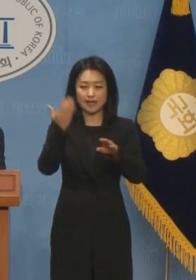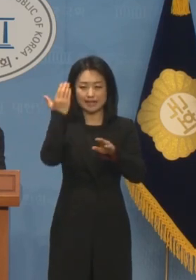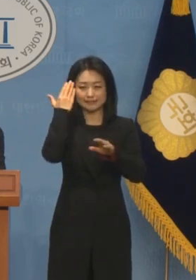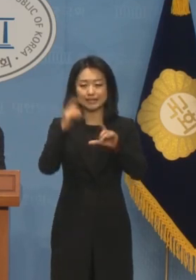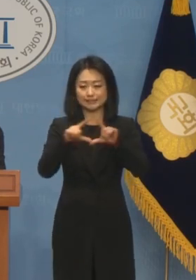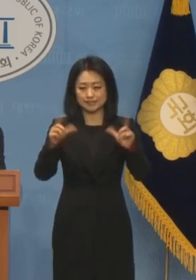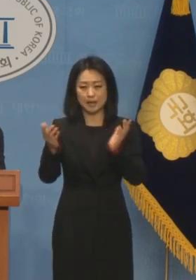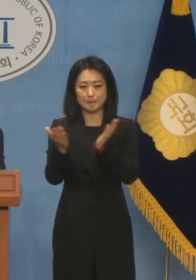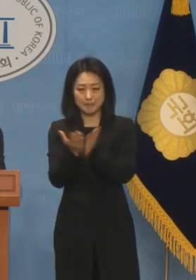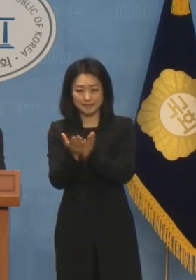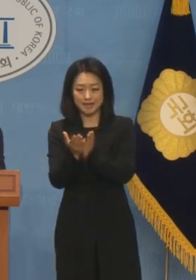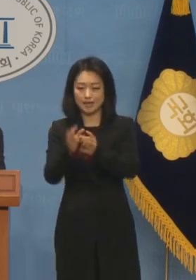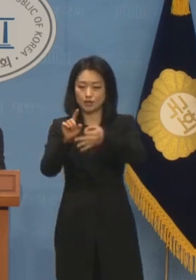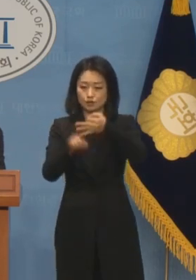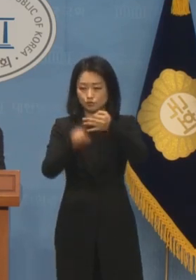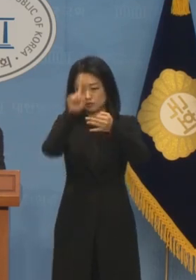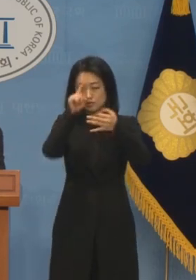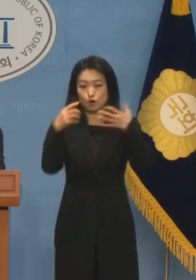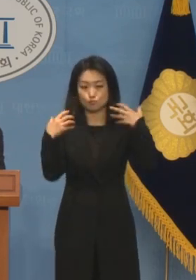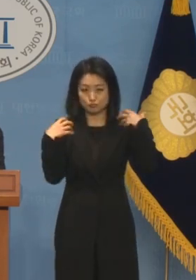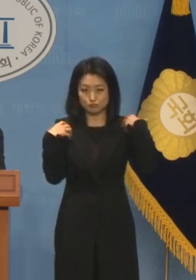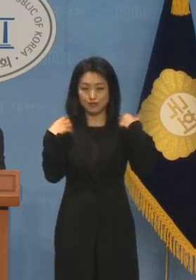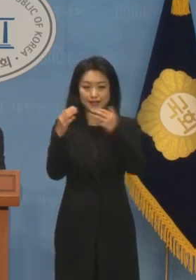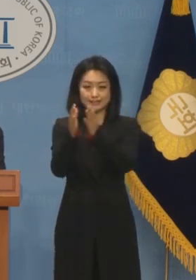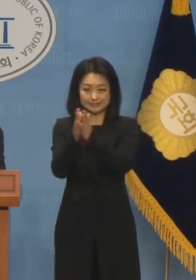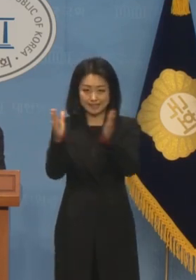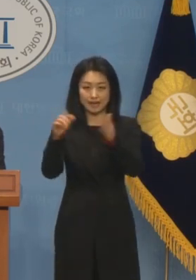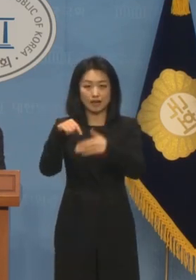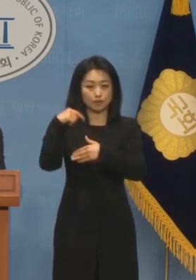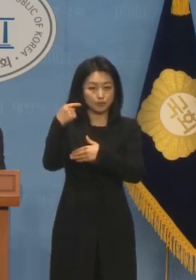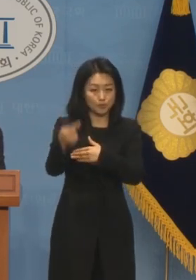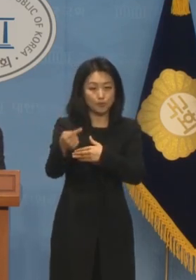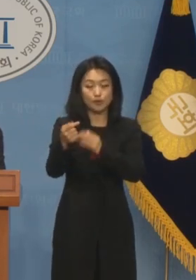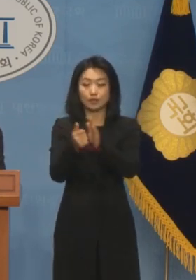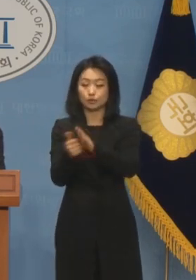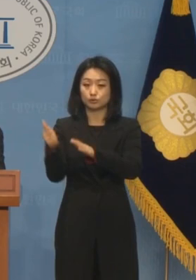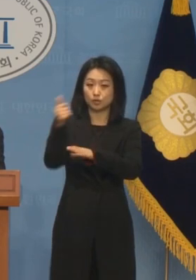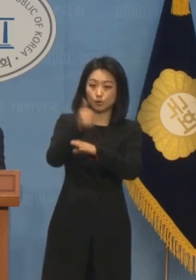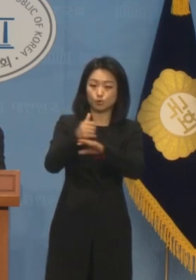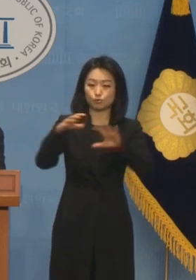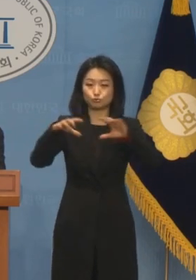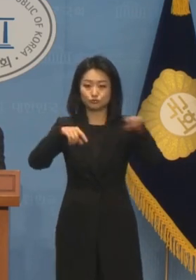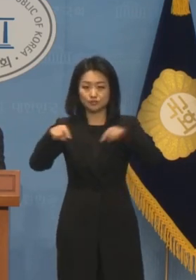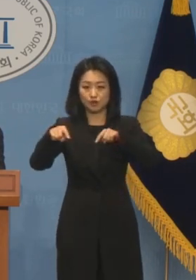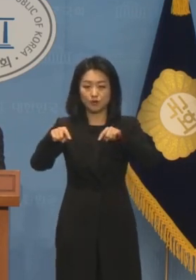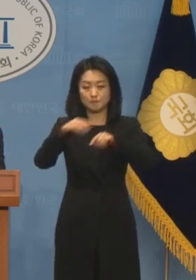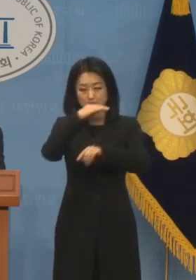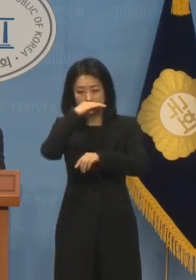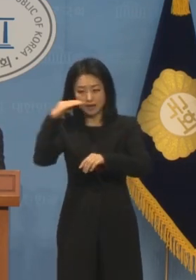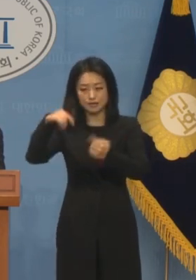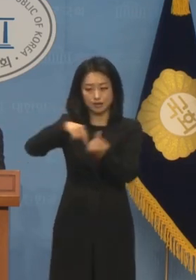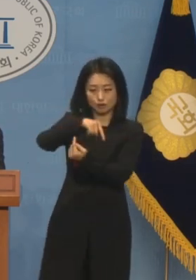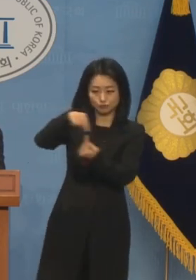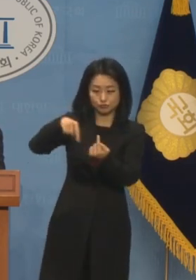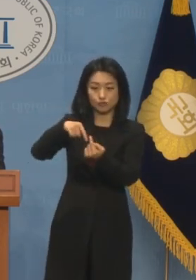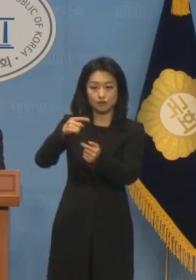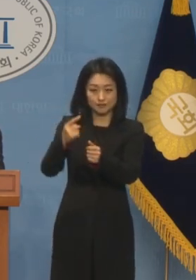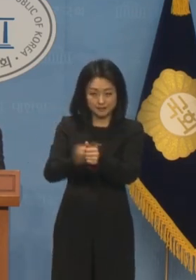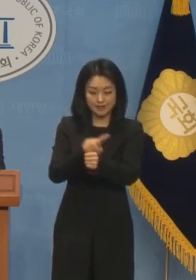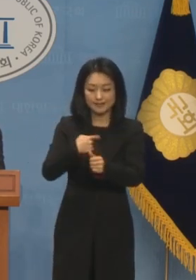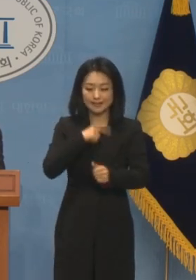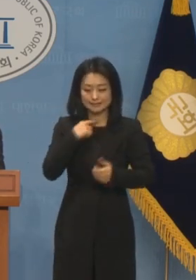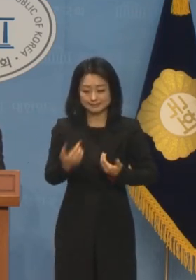내건 윤석열 정부의 탄생과 성공적인 국정 운영을 위해 희생과